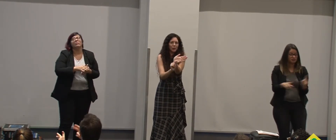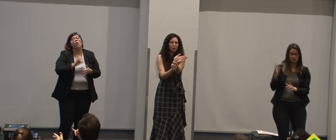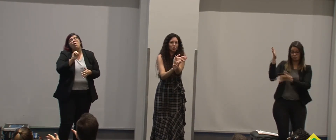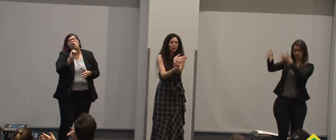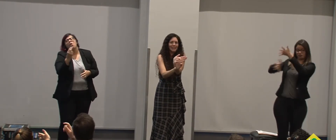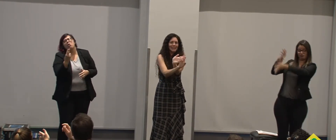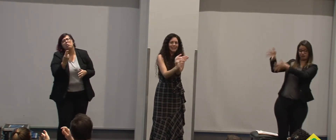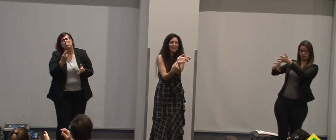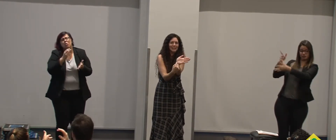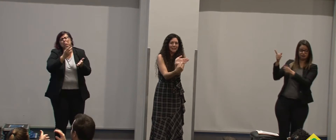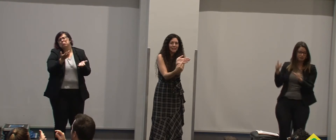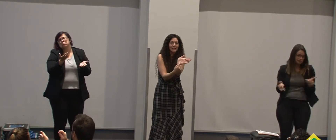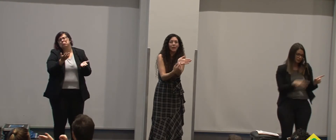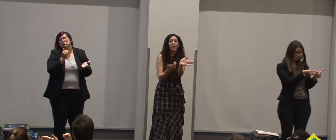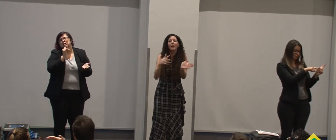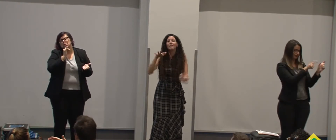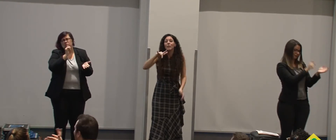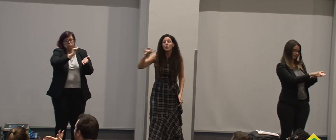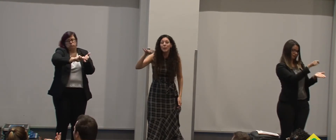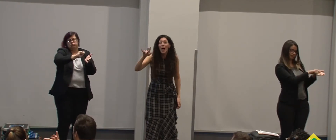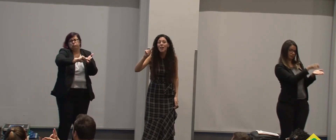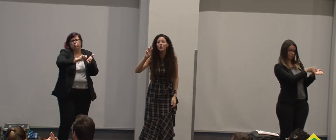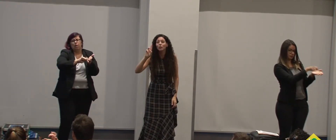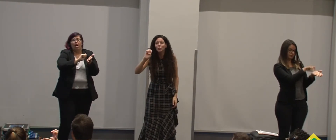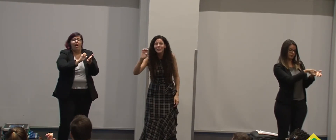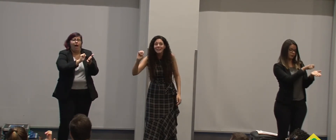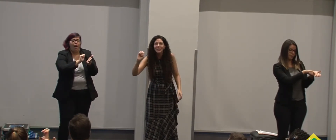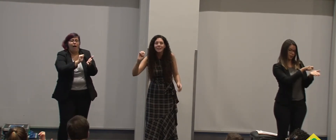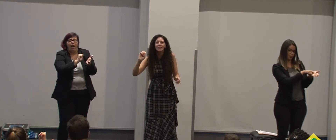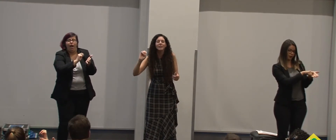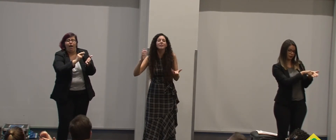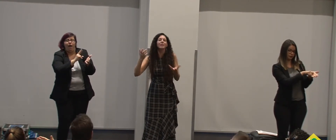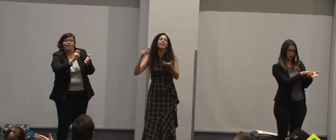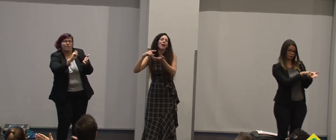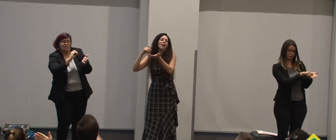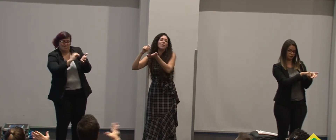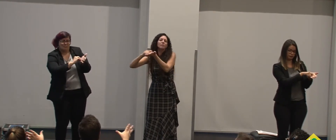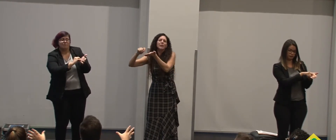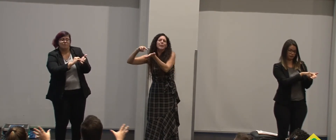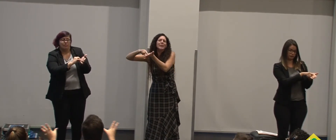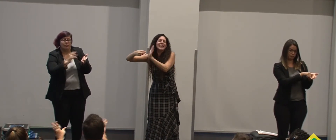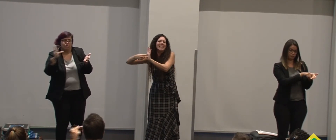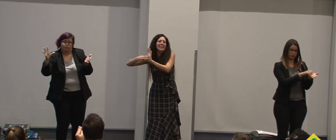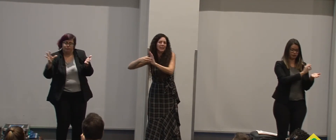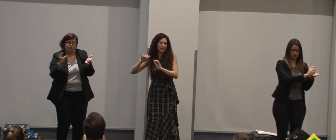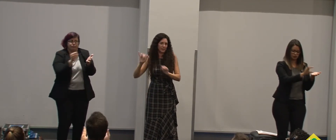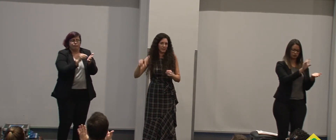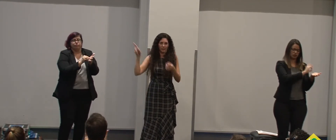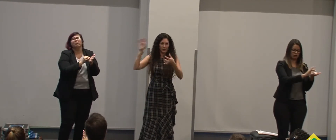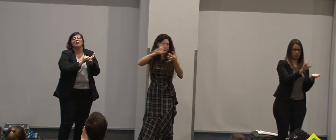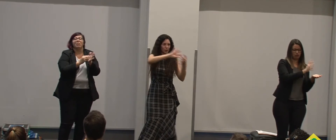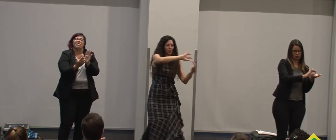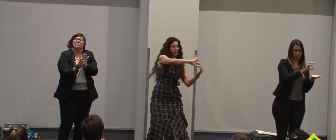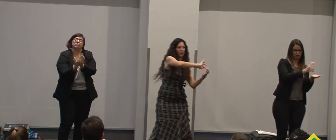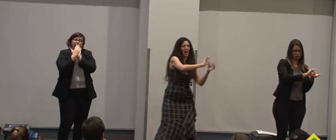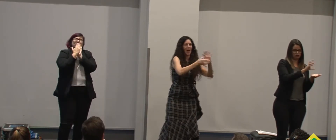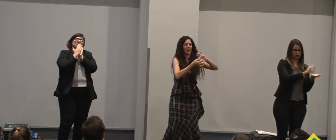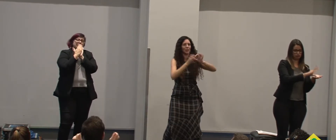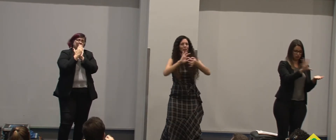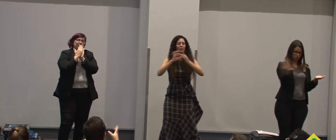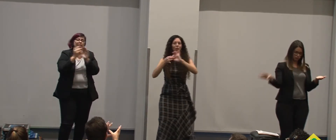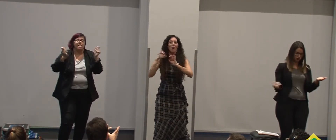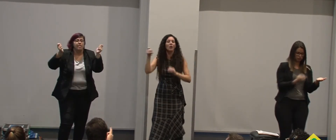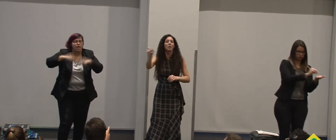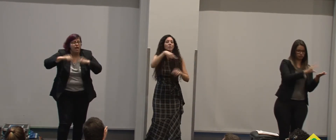e depois eu posso mostrar de novo a parte escrita do inglês. E posso soletrar, na verdade, manualmente. Então,